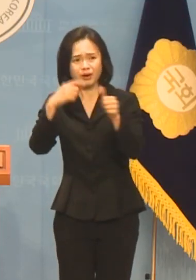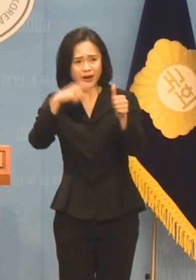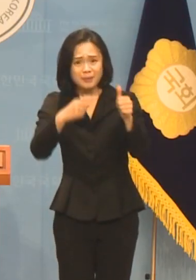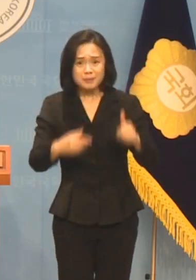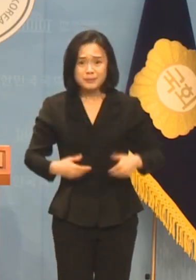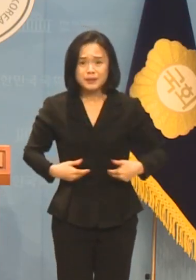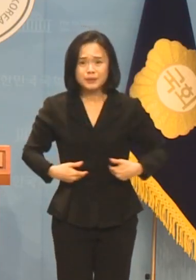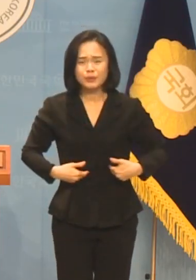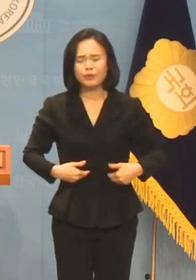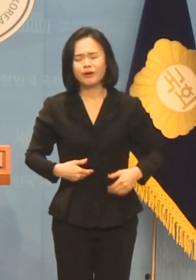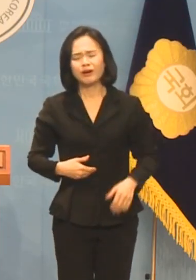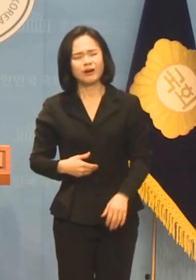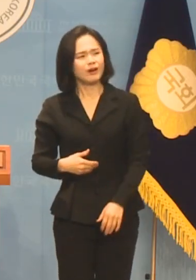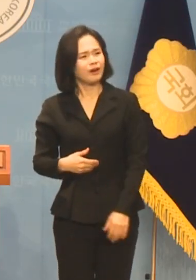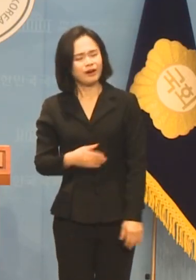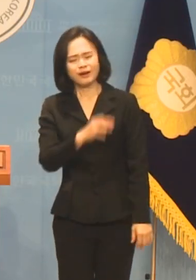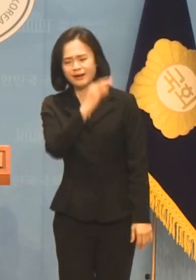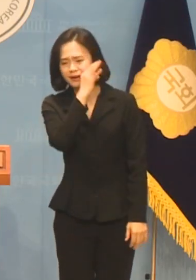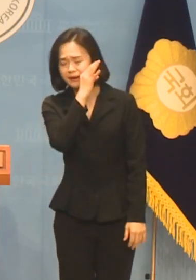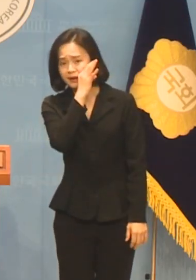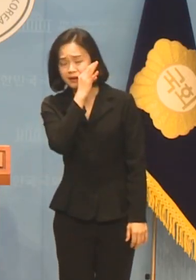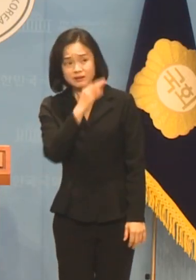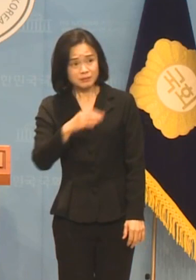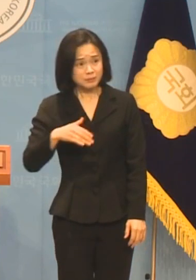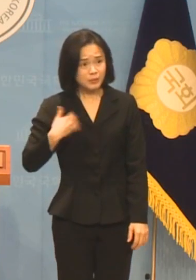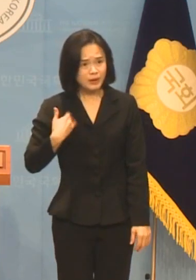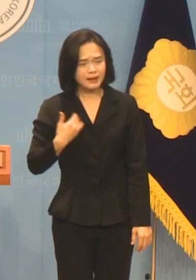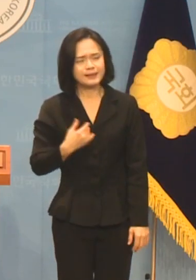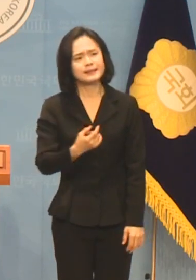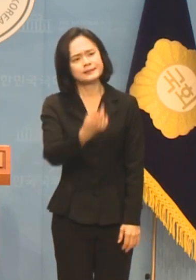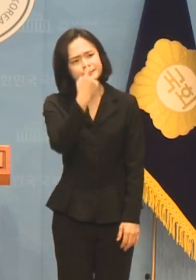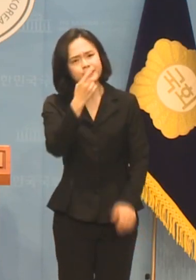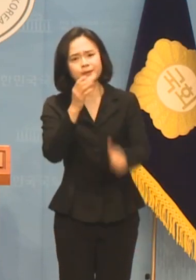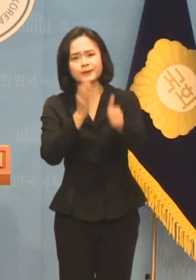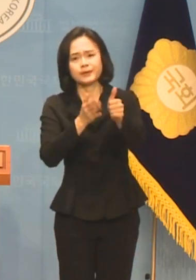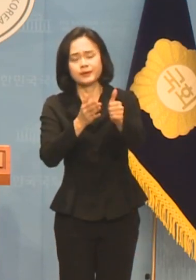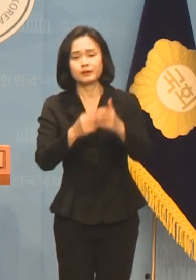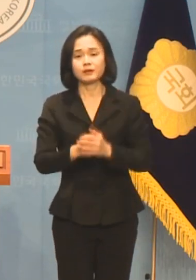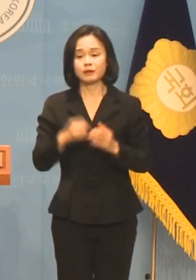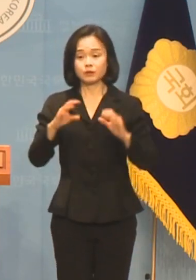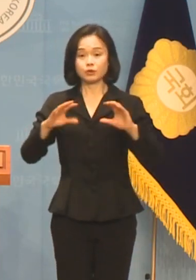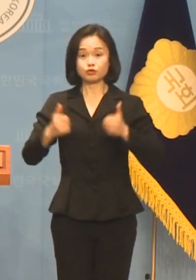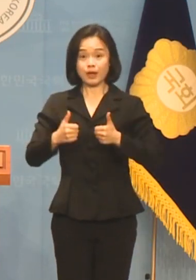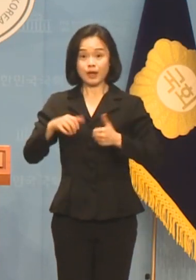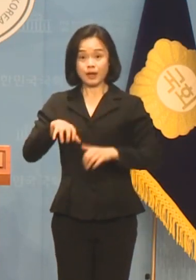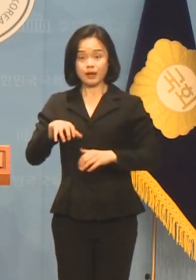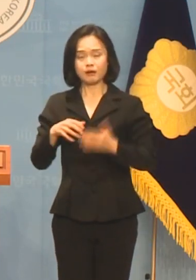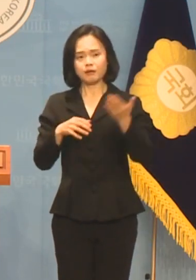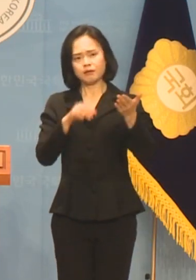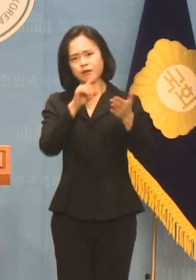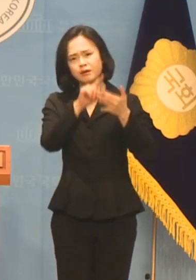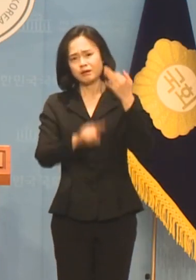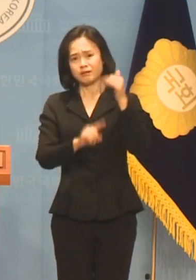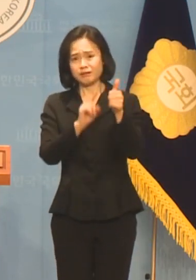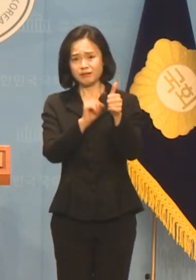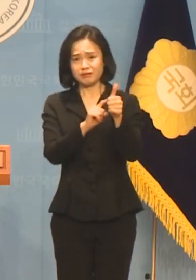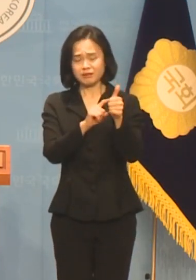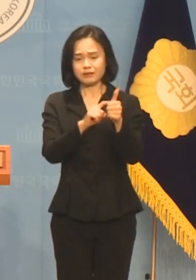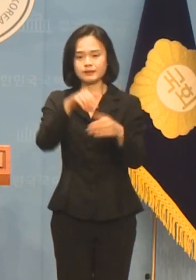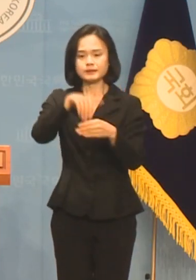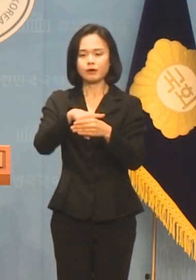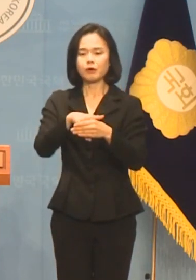뿐입니다만 모르면 배워야죠. 그리고 국회는 이 사람이 현재 부정선거라는 확증 편향의 세계에